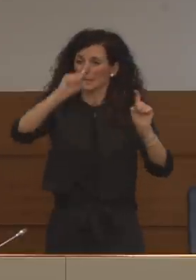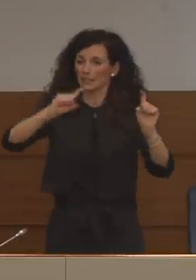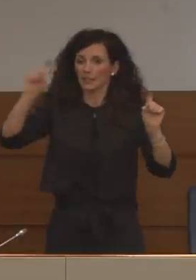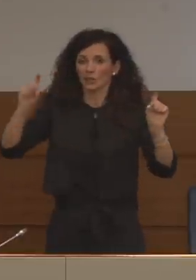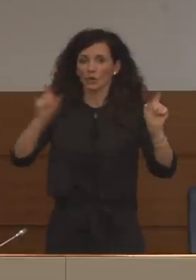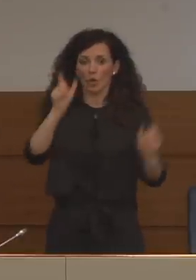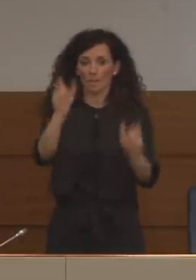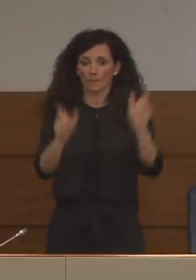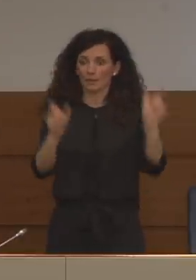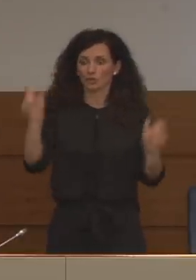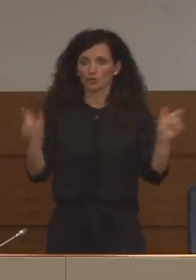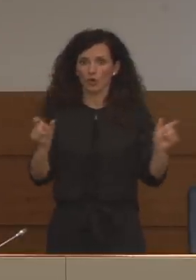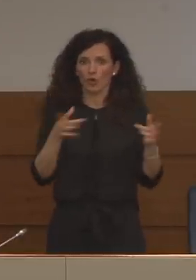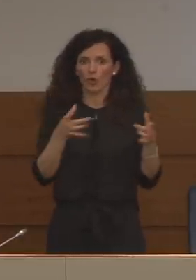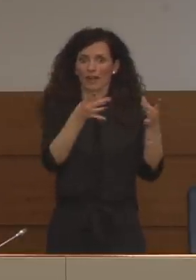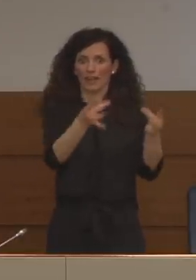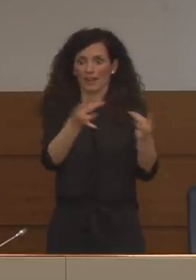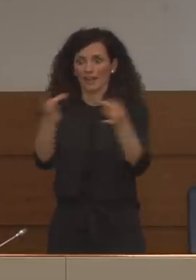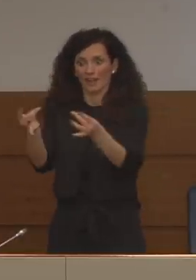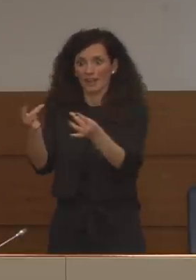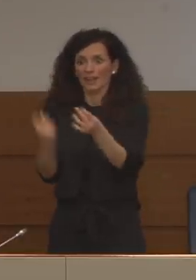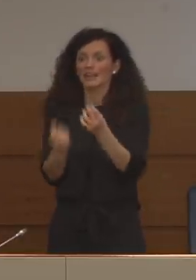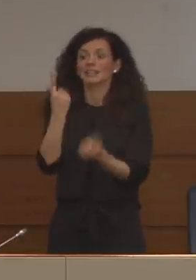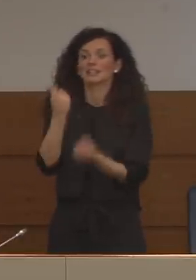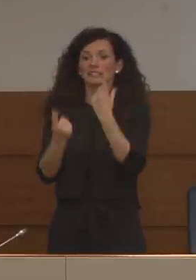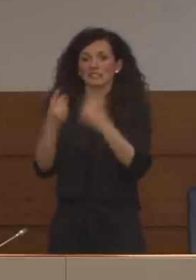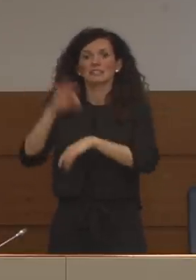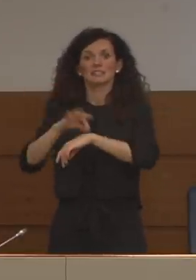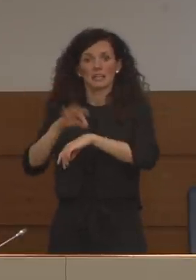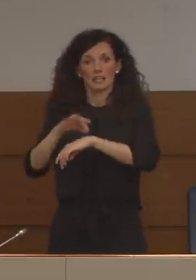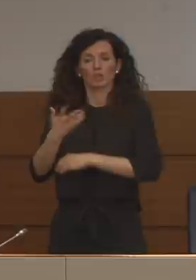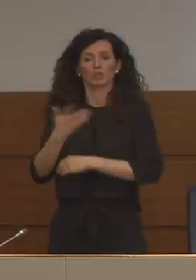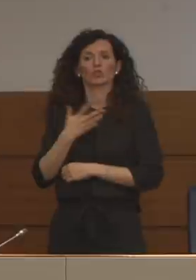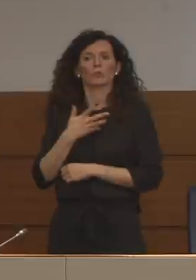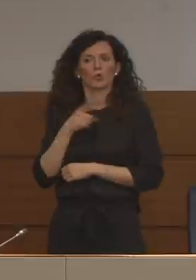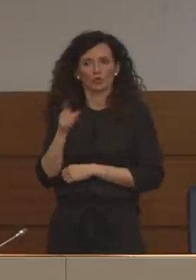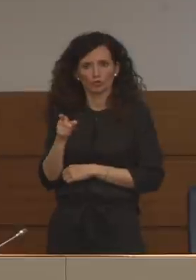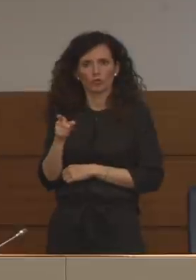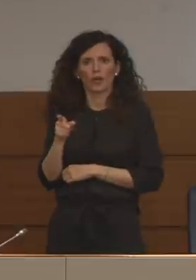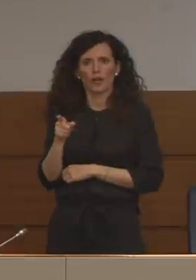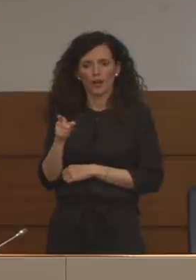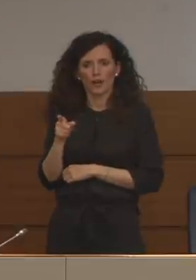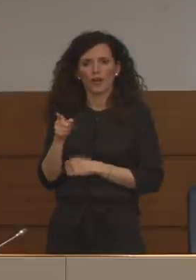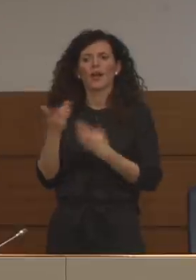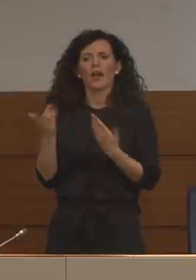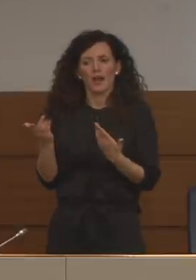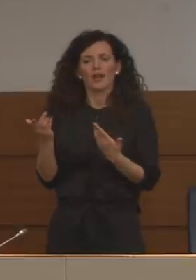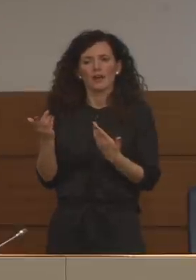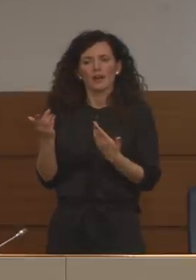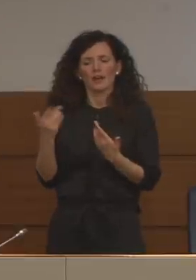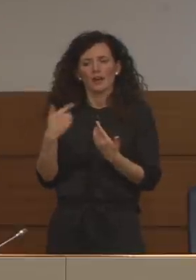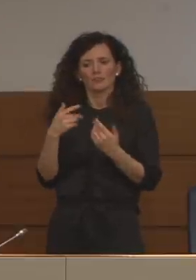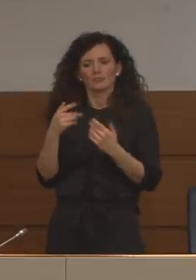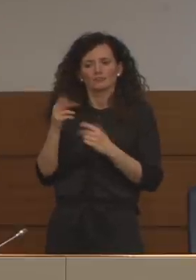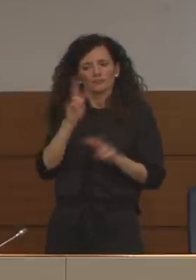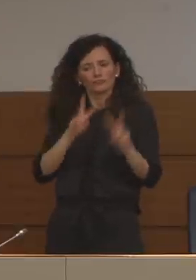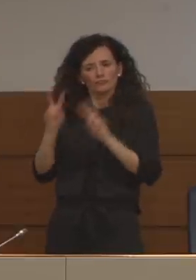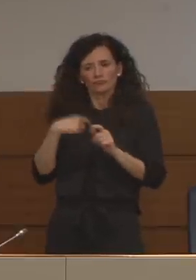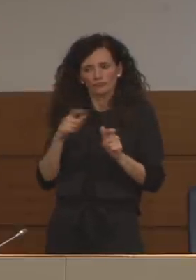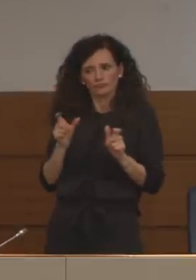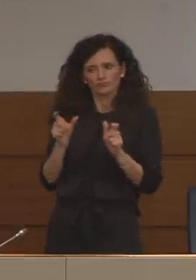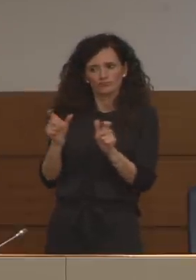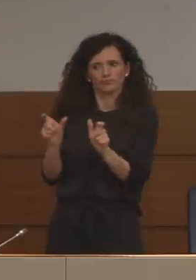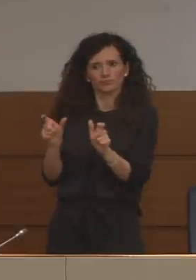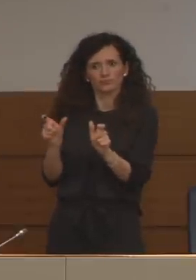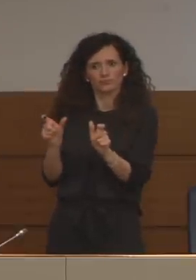e sintomatici ed evidentemente la capacità di gestire da parte di